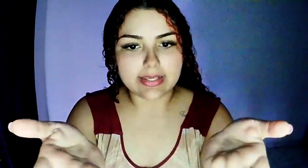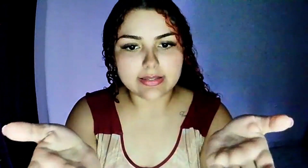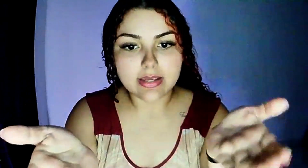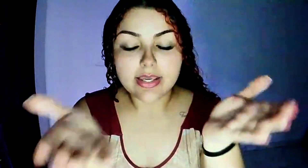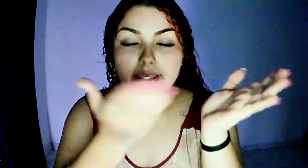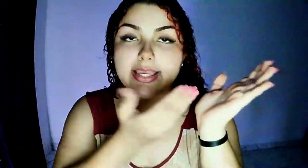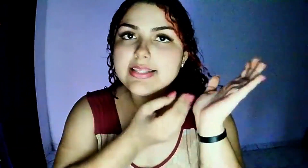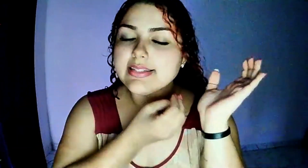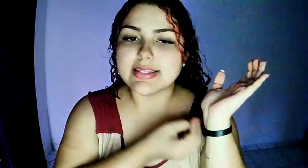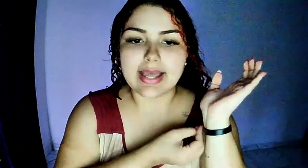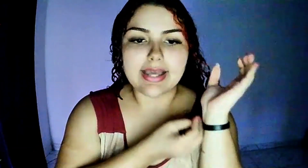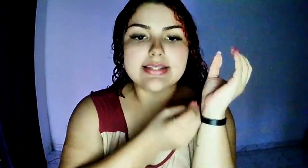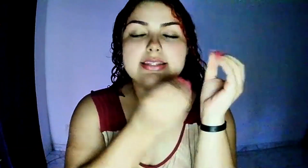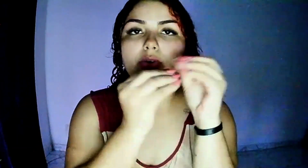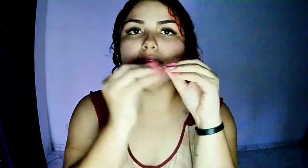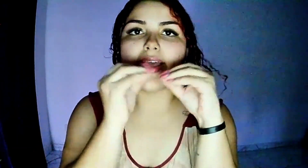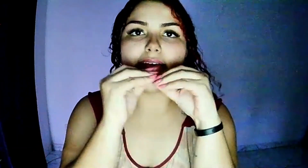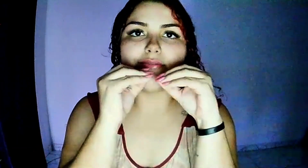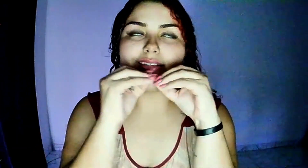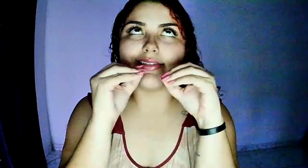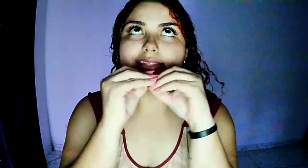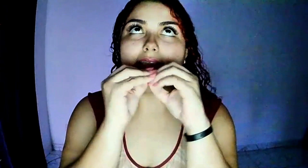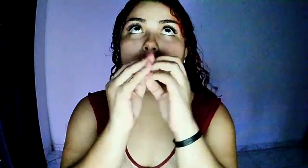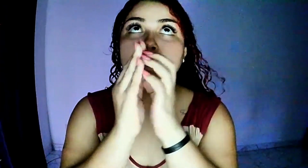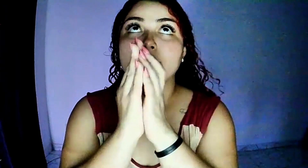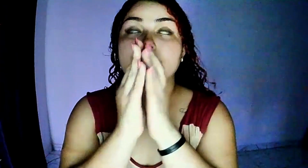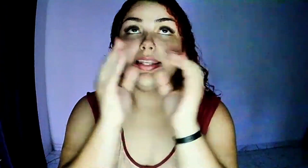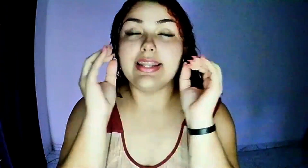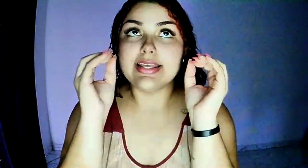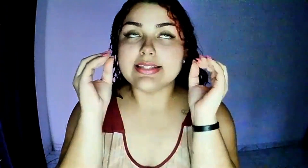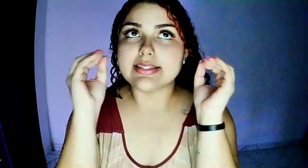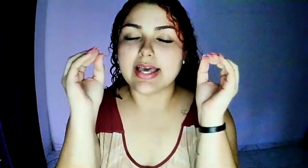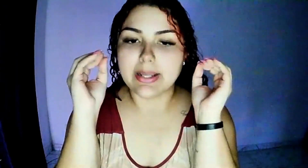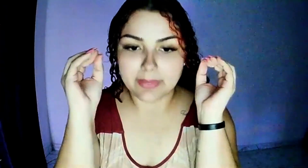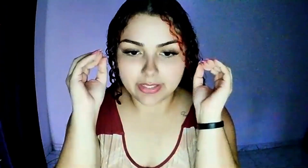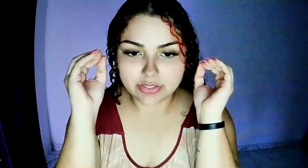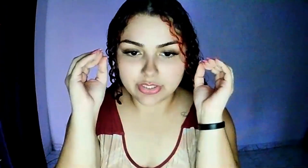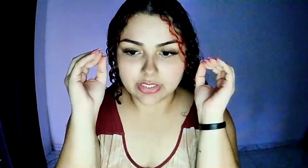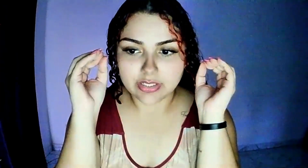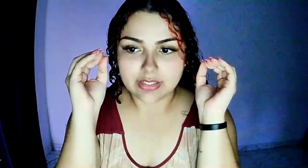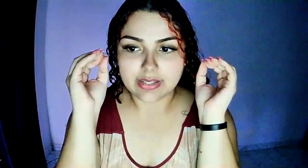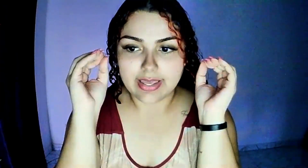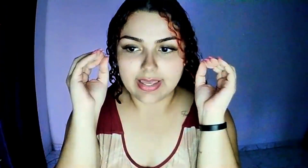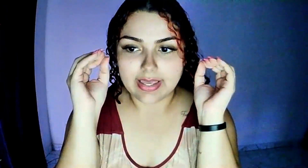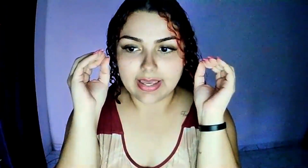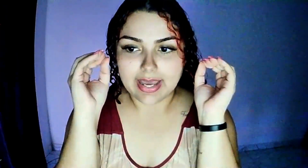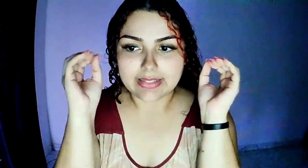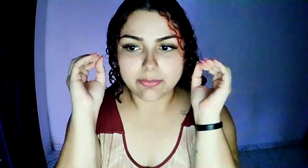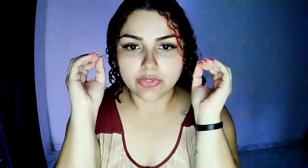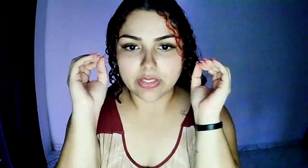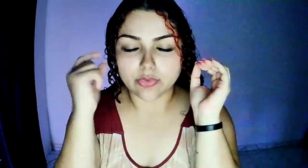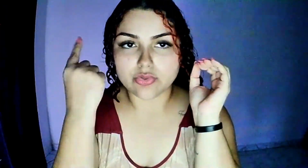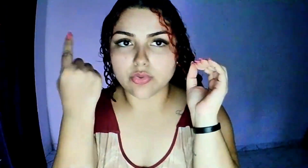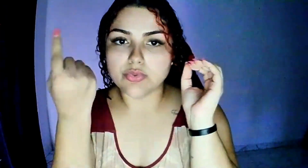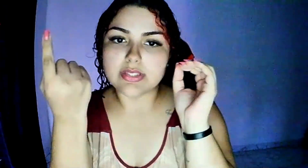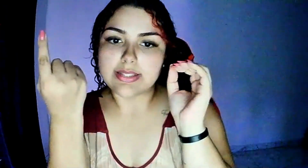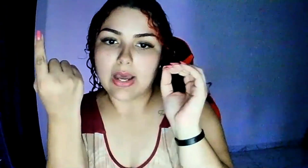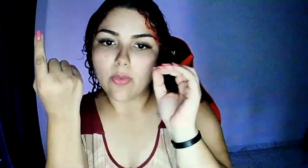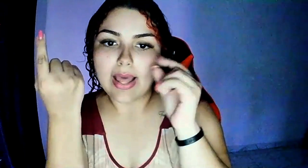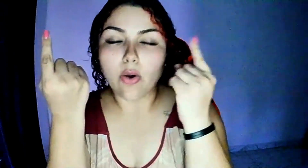sinais. E esses sinais não devem ser necessariamente atribuídos um sinal a